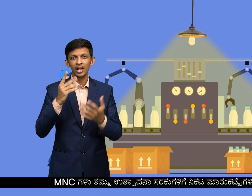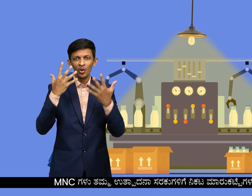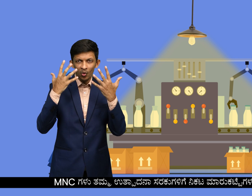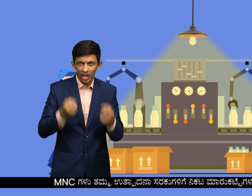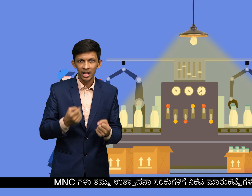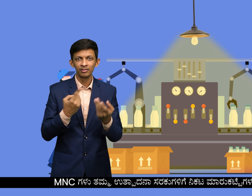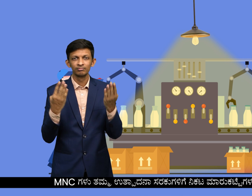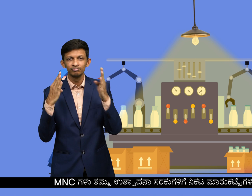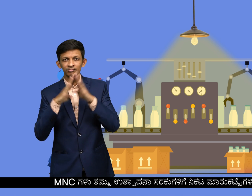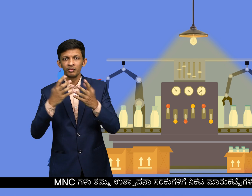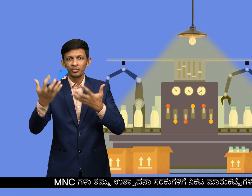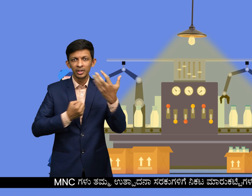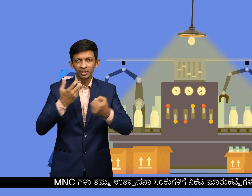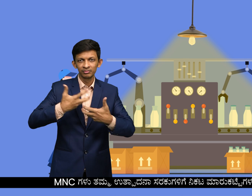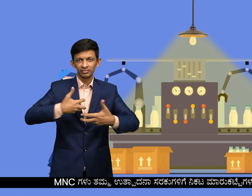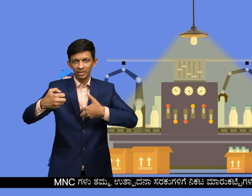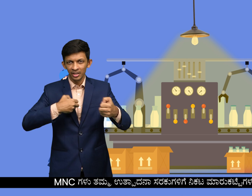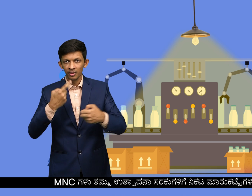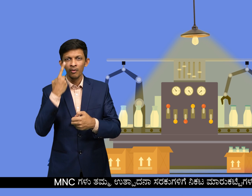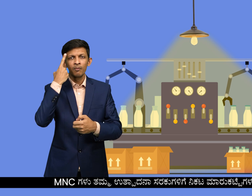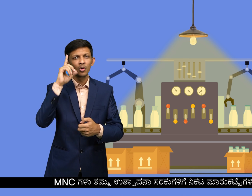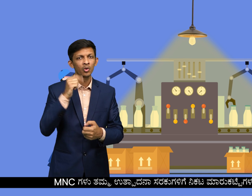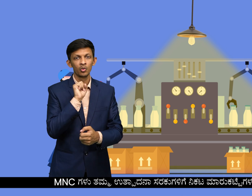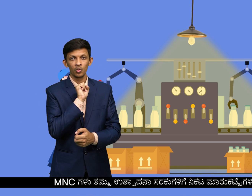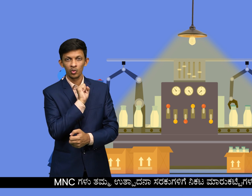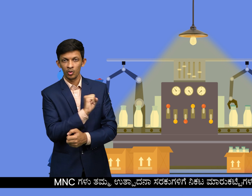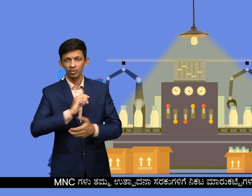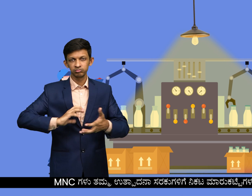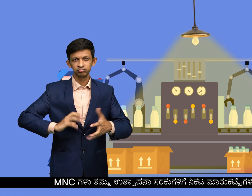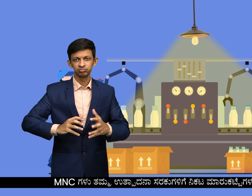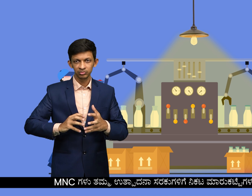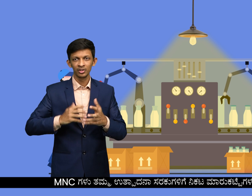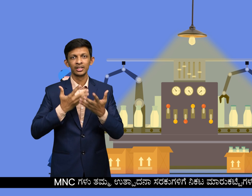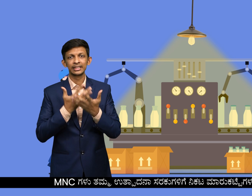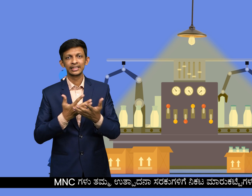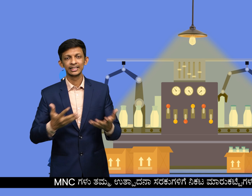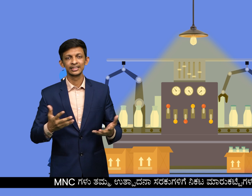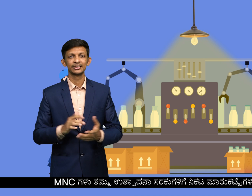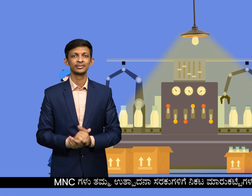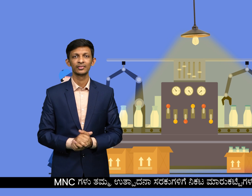ಎಂಎನ್ಸಿಗಳು ತಮ್ಮ ಉತ್ಪಾದನಾ ಸರಕುಗಳಿಗೆ ನಿಕಟ ಮಾರುಕಟ್ಟೆಗಳ ಅಗತ್ಯವಿದೆ.